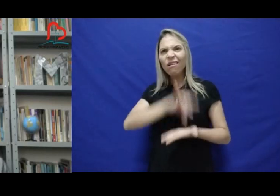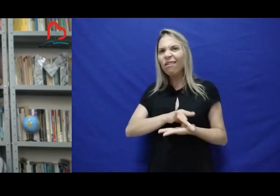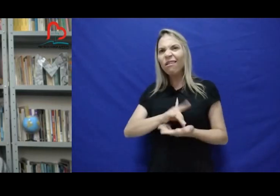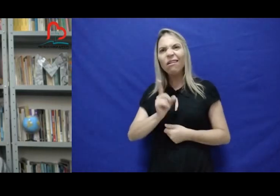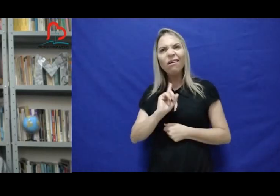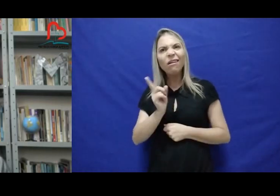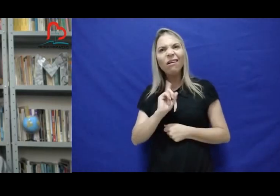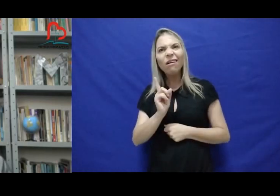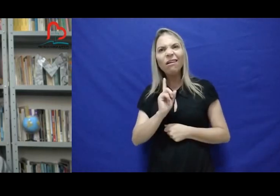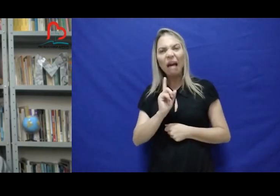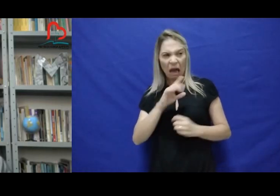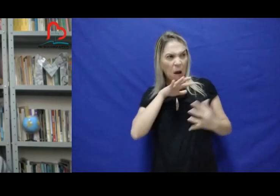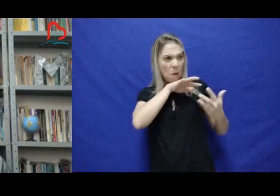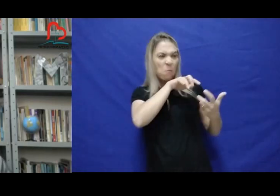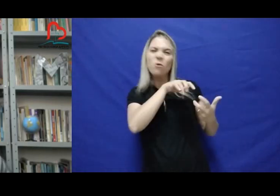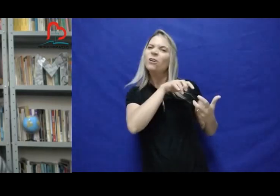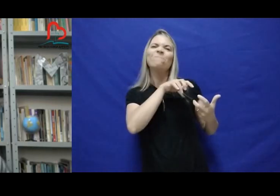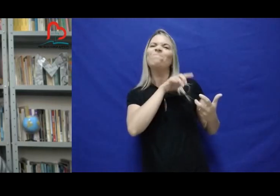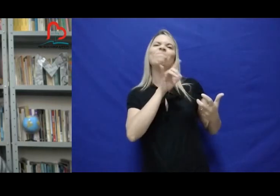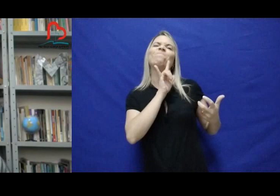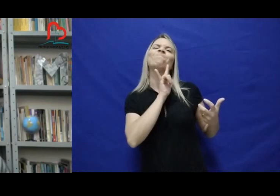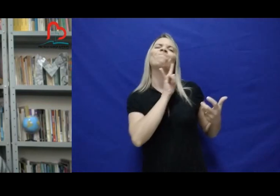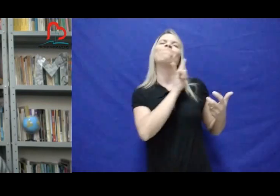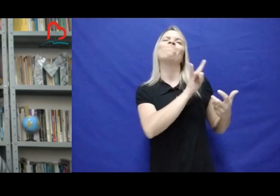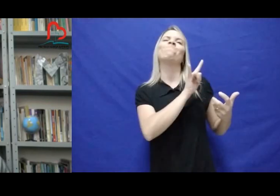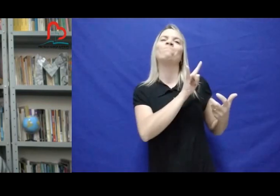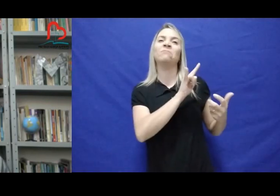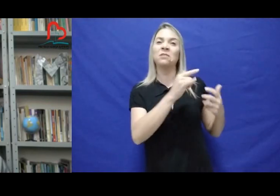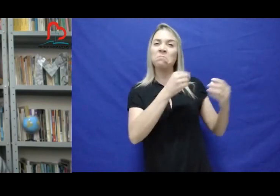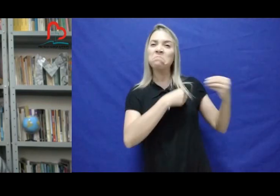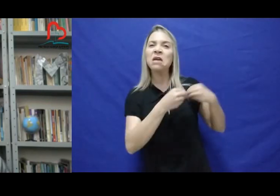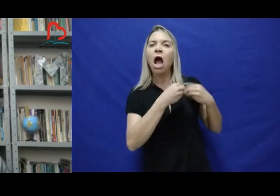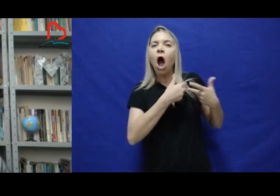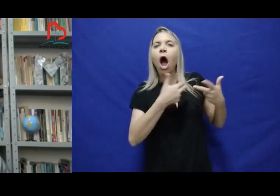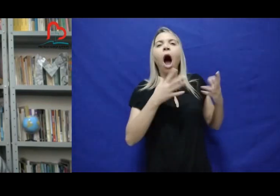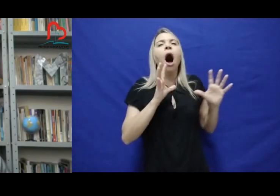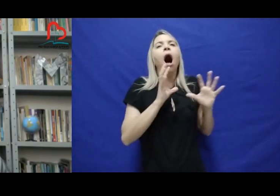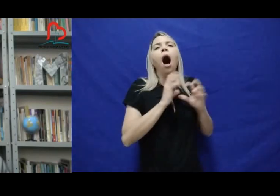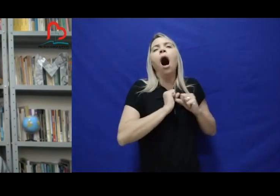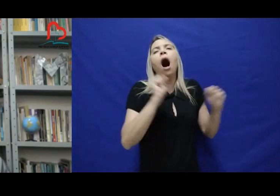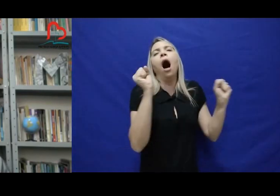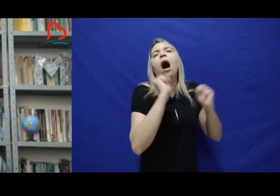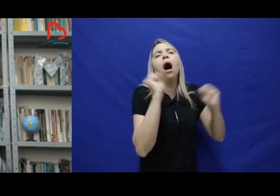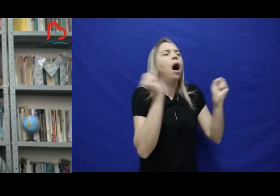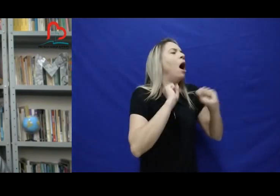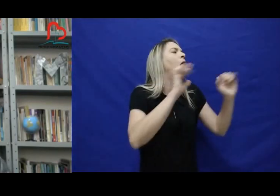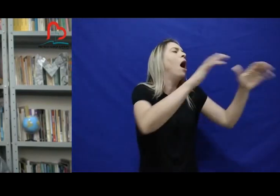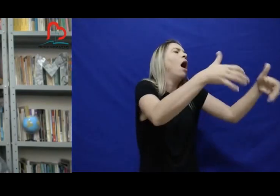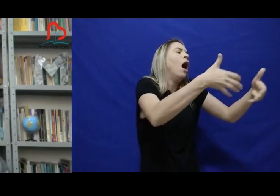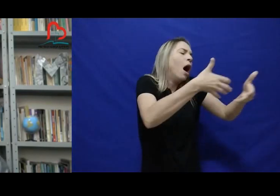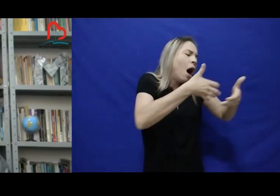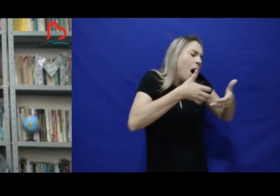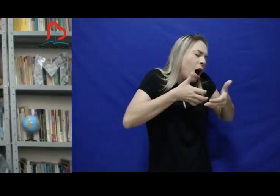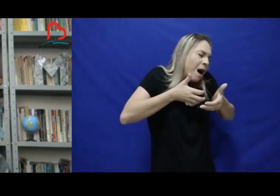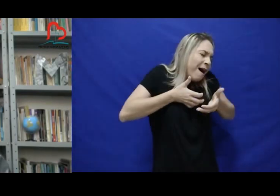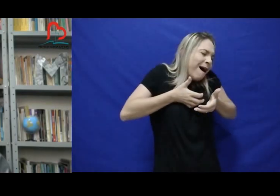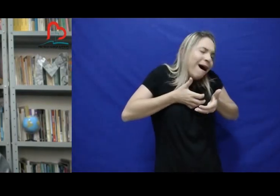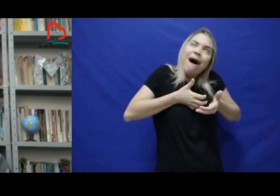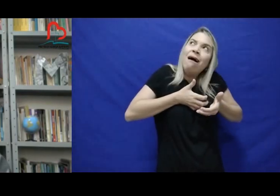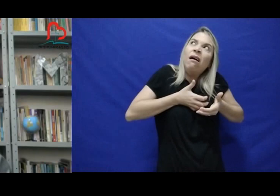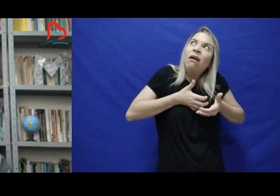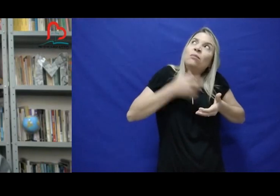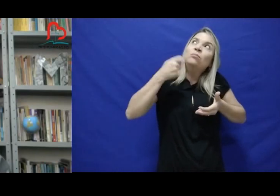dele. Que não foi capaz de abandonar o mundo, o amor ao mundo e tudo que nele há. Não